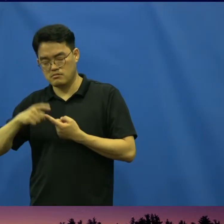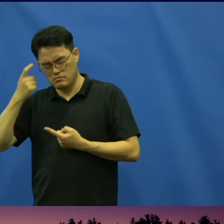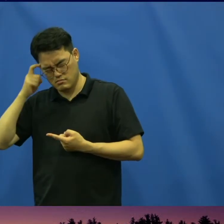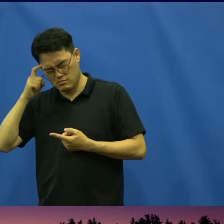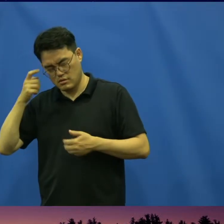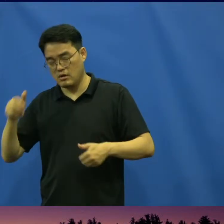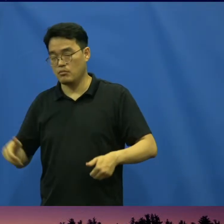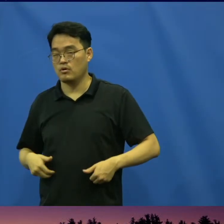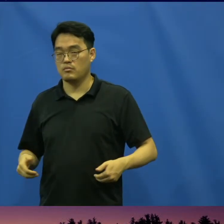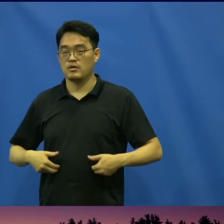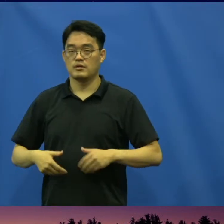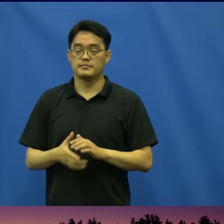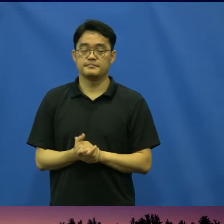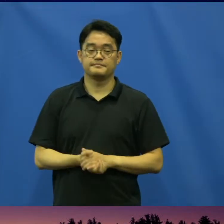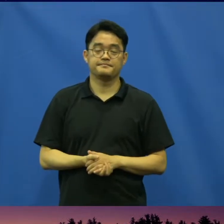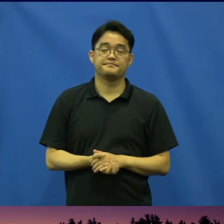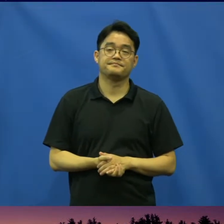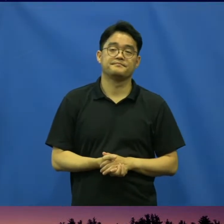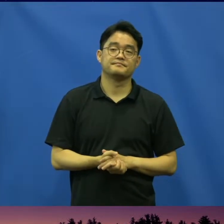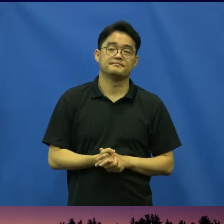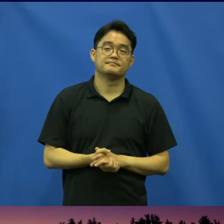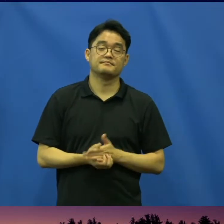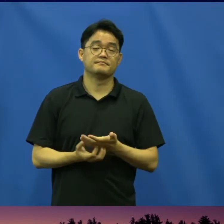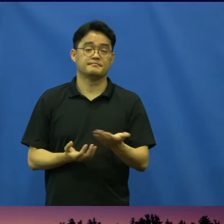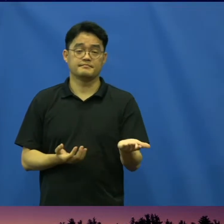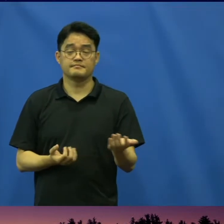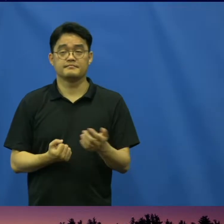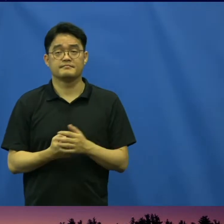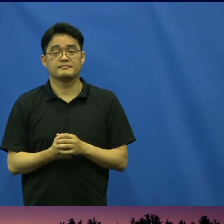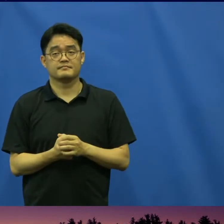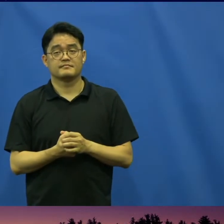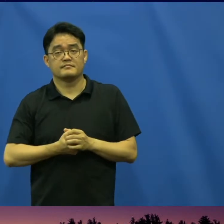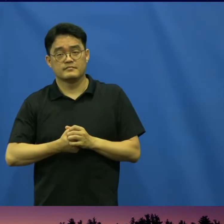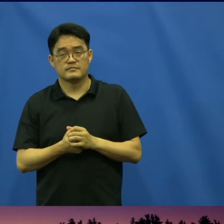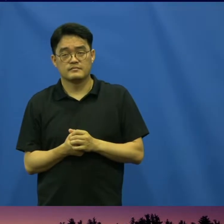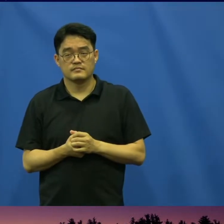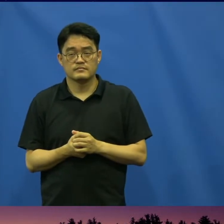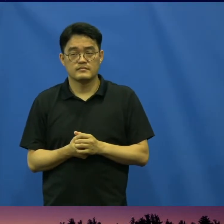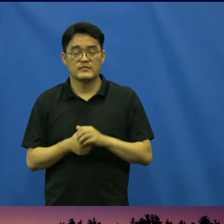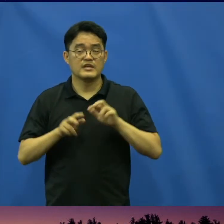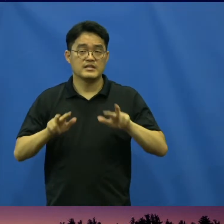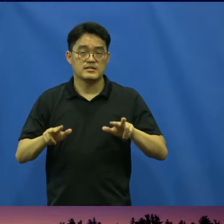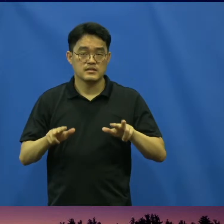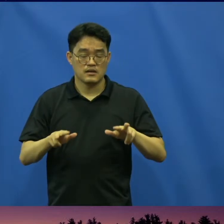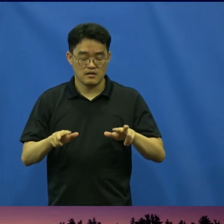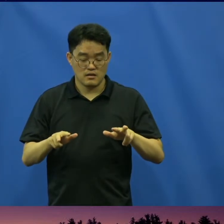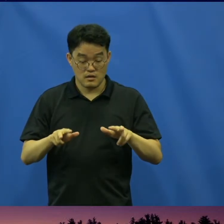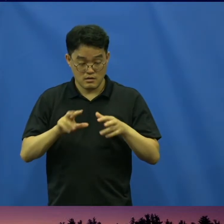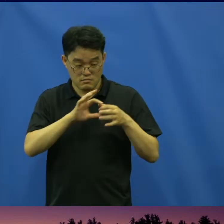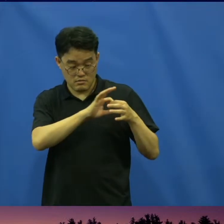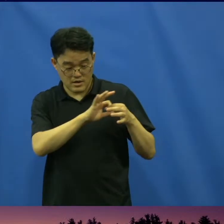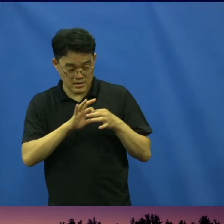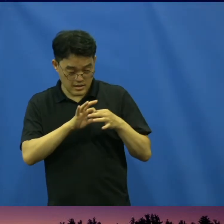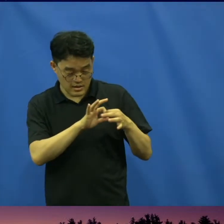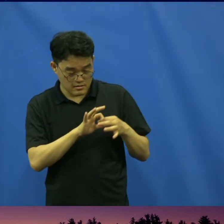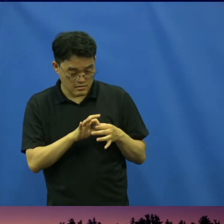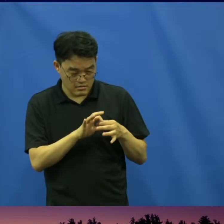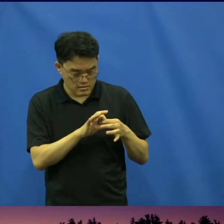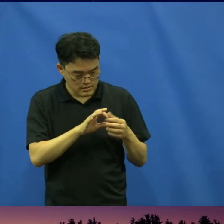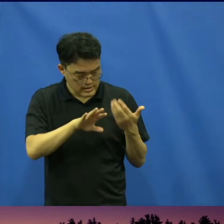약점이 보이고 흠집이 눈에 들어왔어요. 관계가 악화돼요. 분별하고 판단하는 눈으로 서로를 바라보니까 친밀함이 깨어져